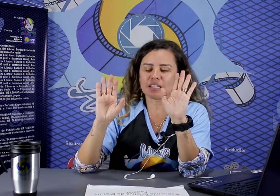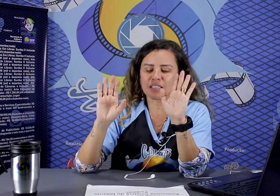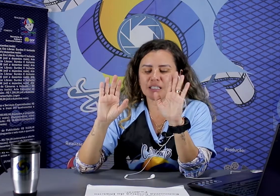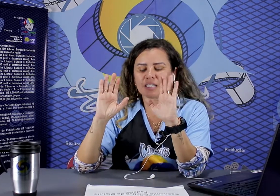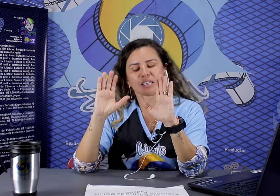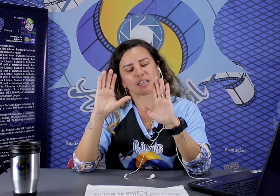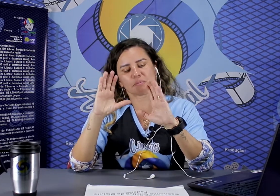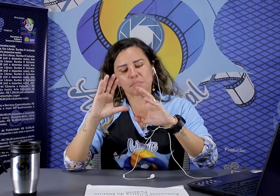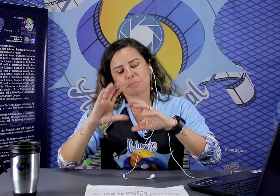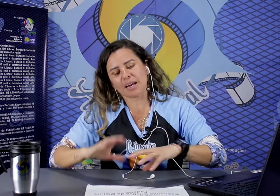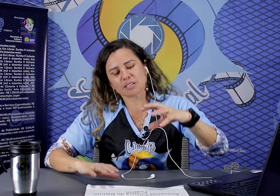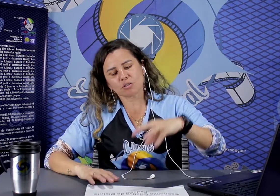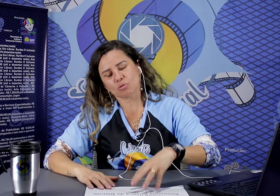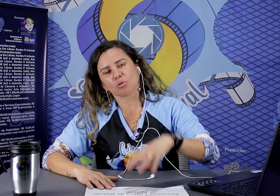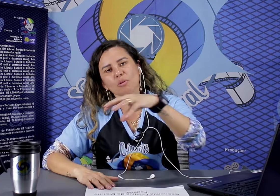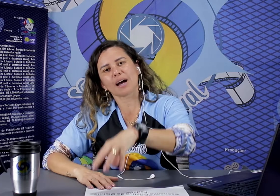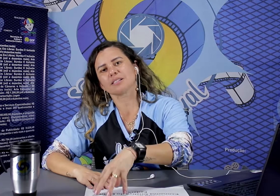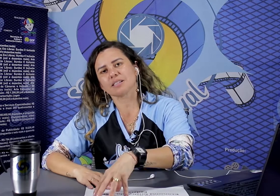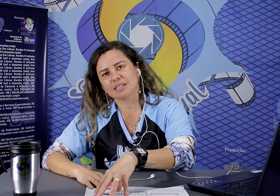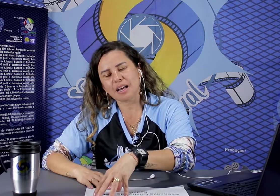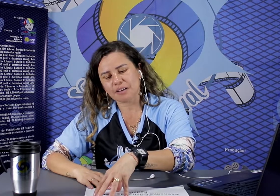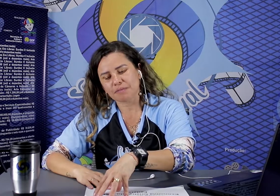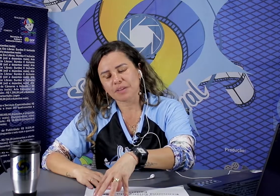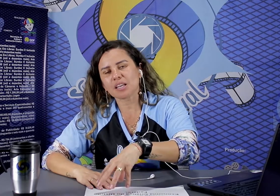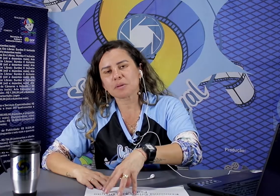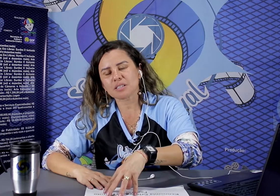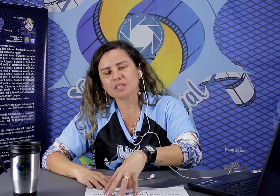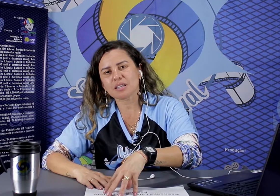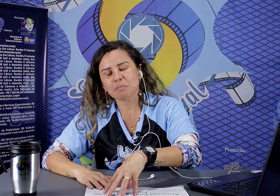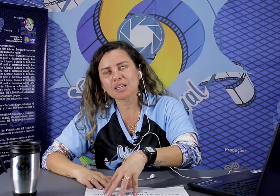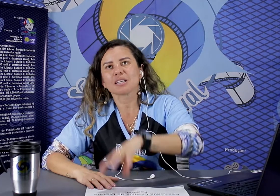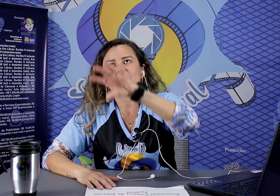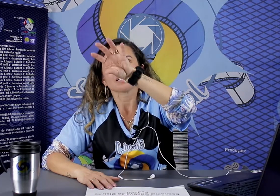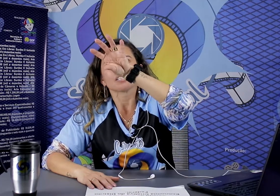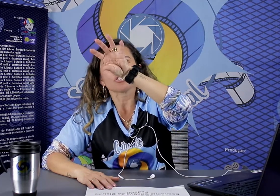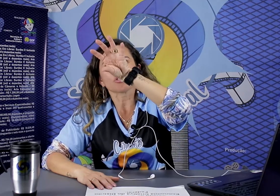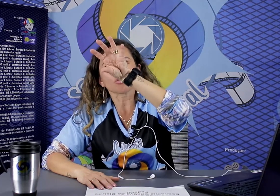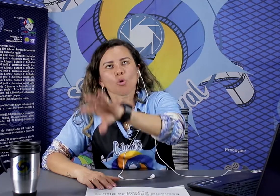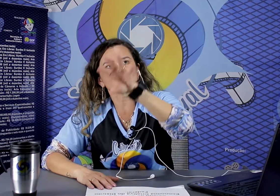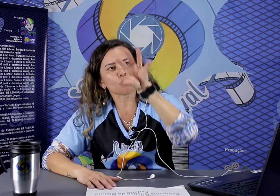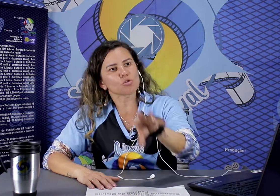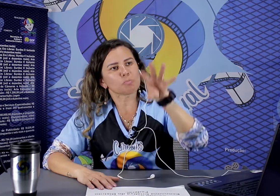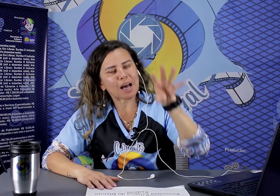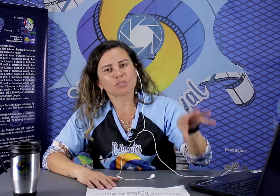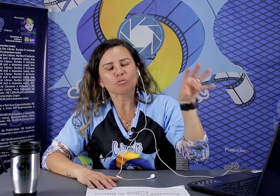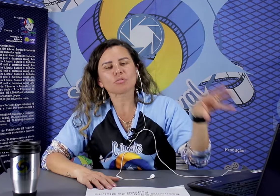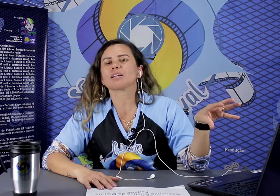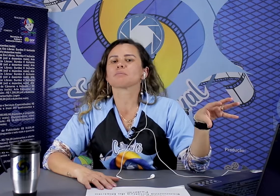E para esse surdo acessar, ele precisa saber de todos os passos dessa